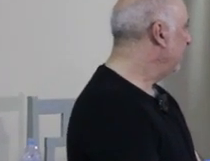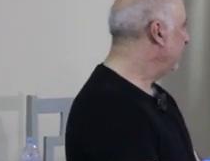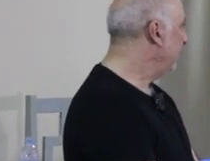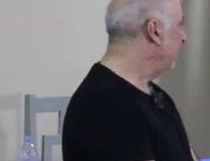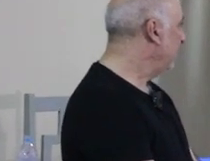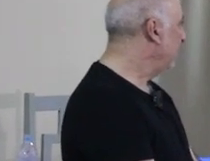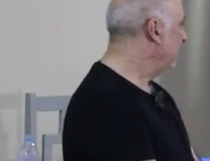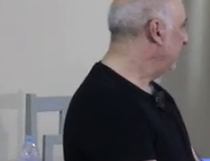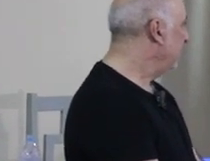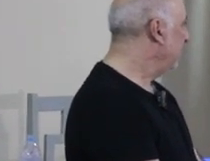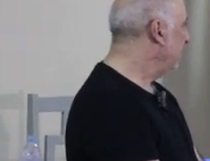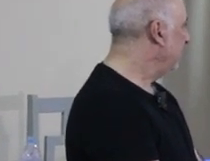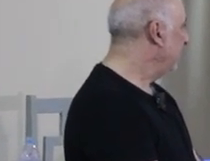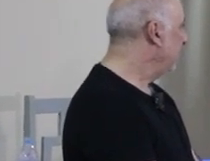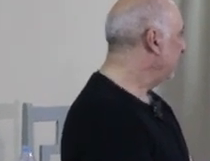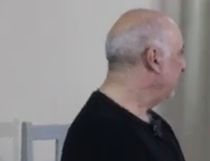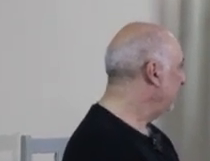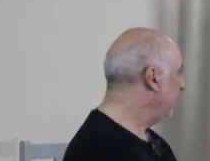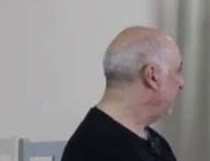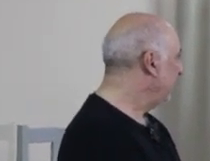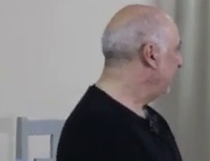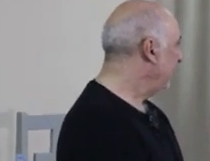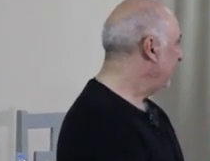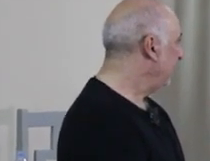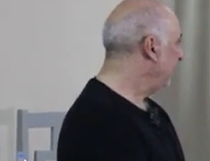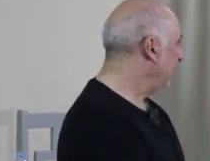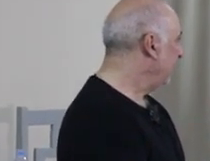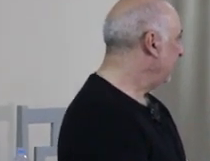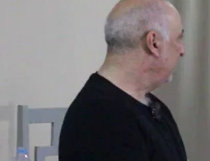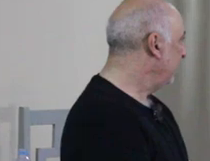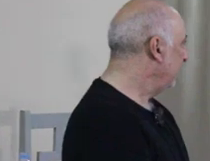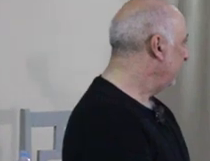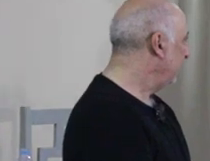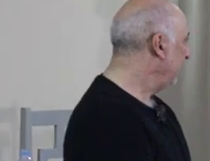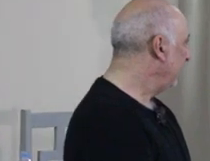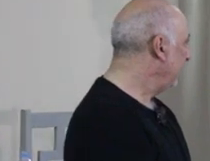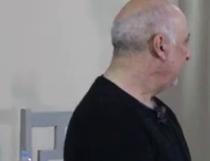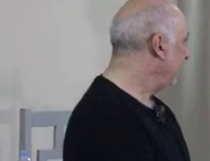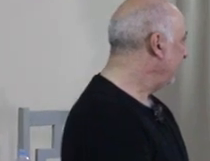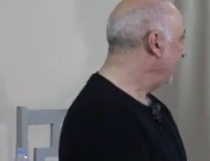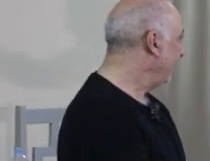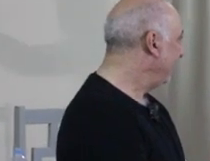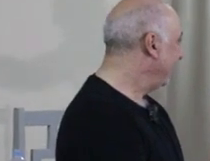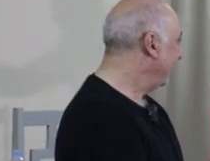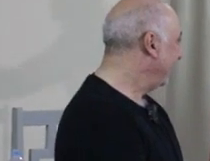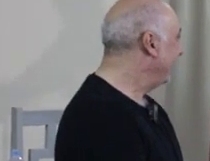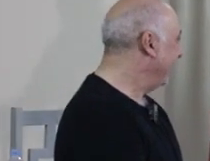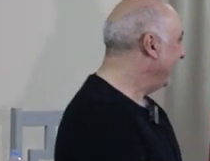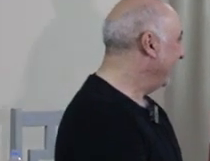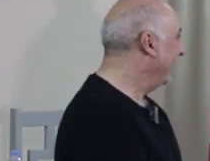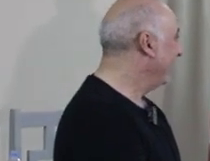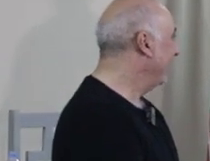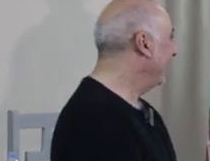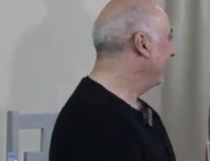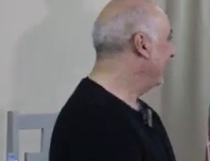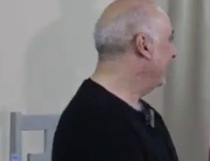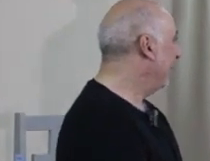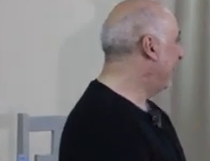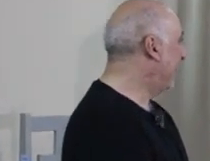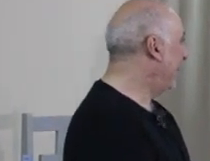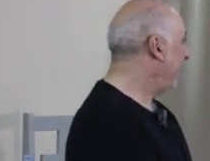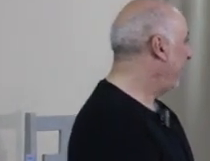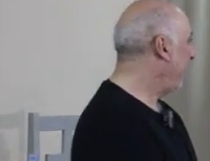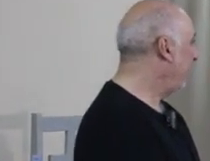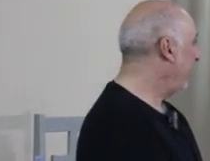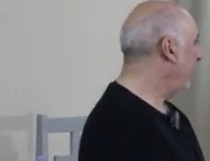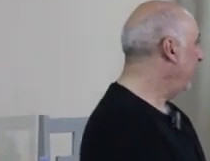falou e você fala com amor, a propriedade, o carinho daquela. Não sei como é que você fala, se é palmeirense, né? De briga com Palmas, mas ela